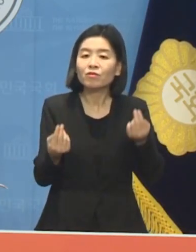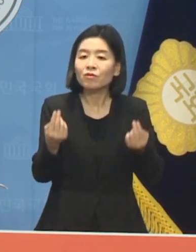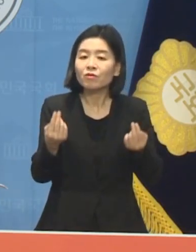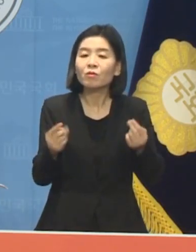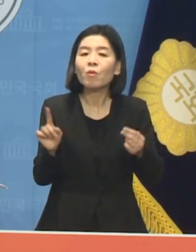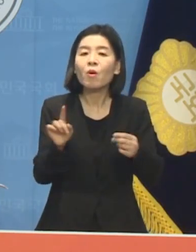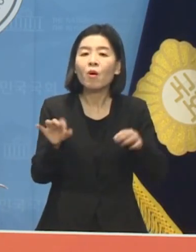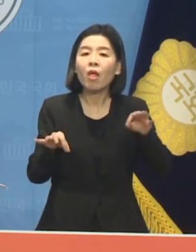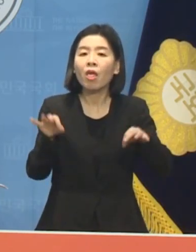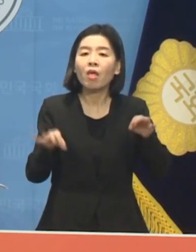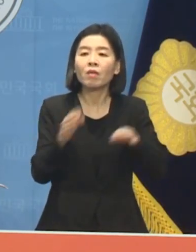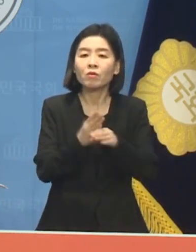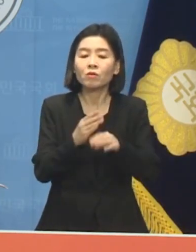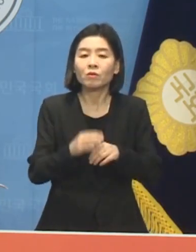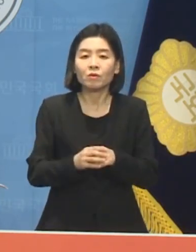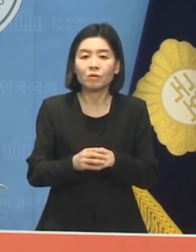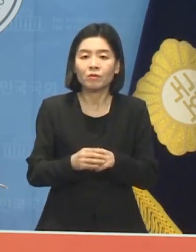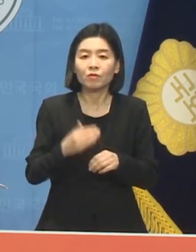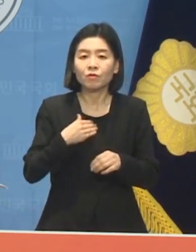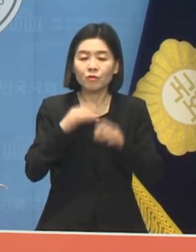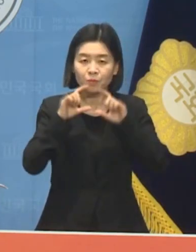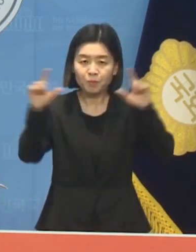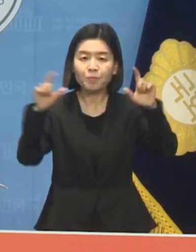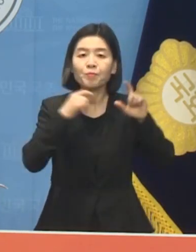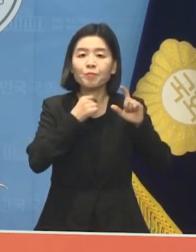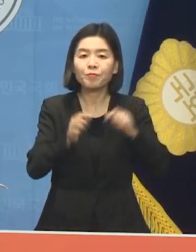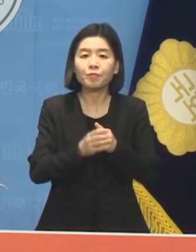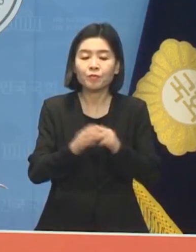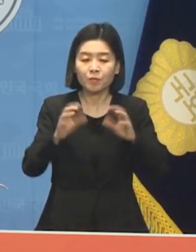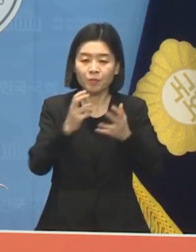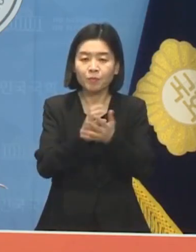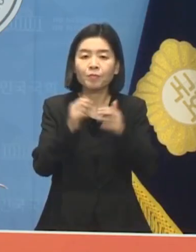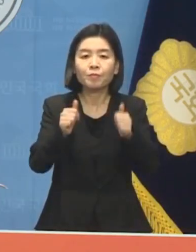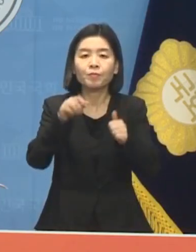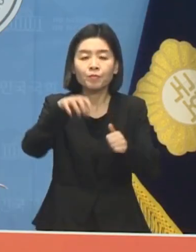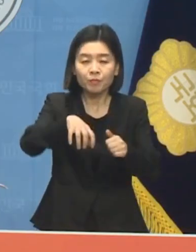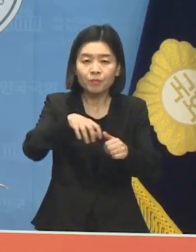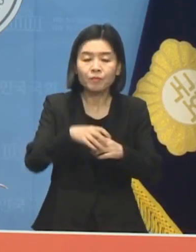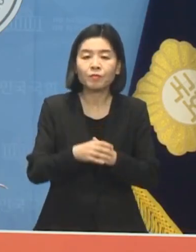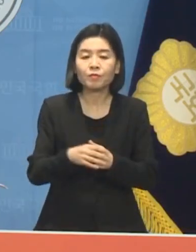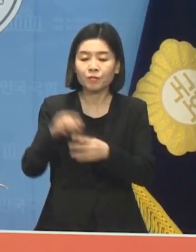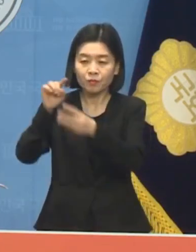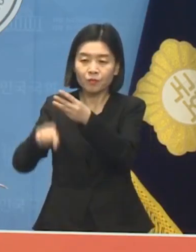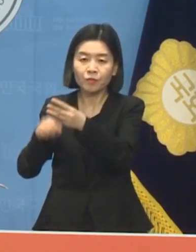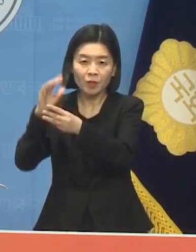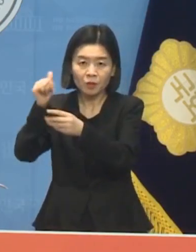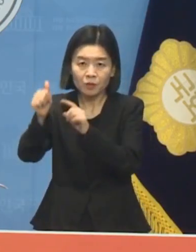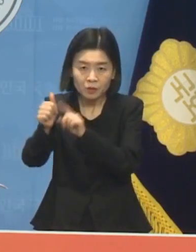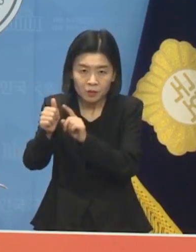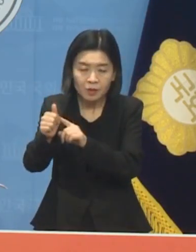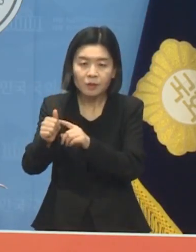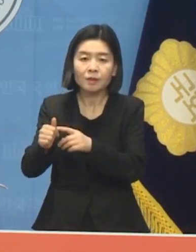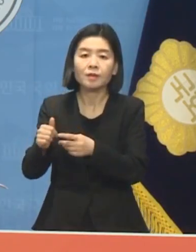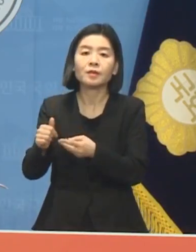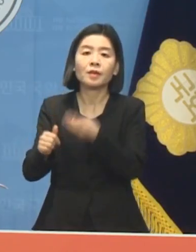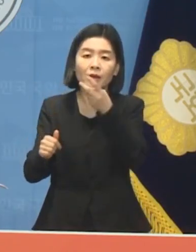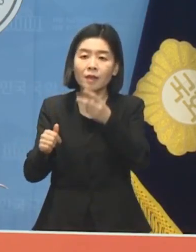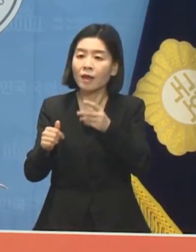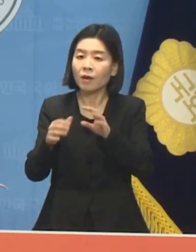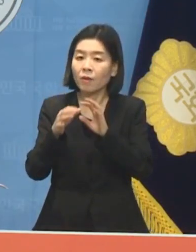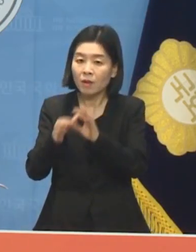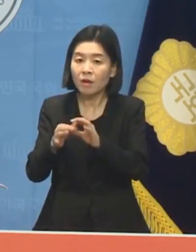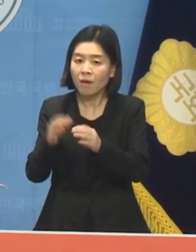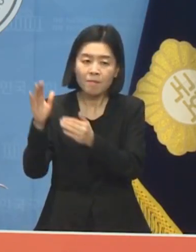있다. 우리는 다음과 같이 외친다. 헌법재판소는 윤석열 대통령 탄핵 소추권을